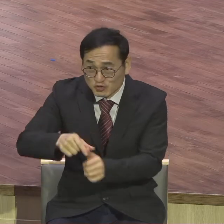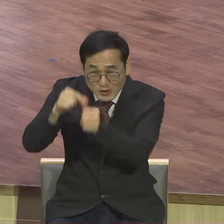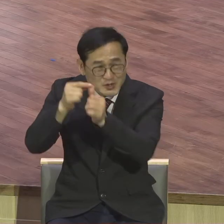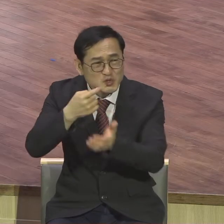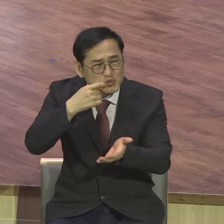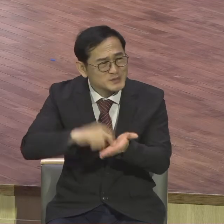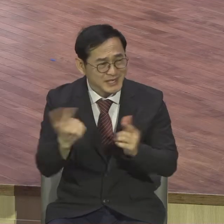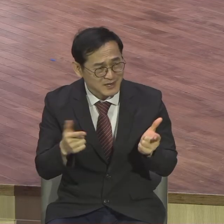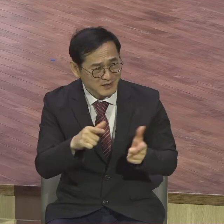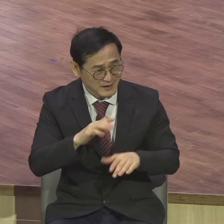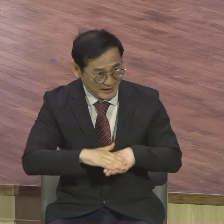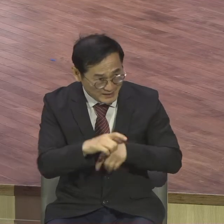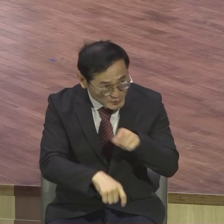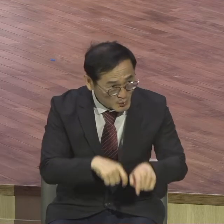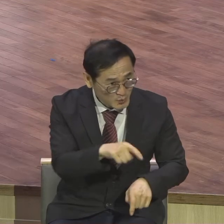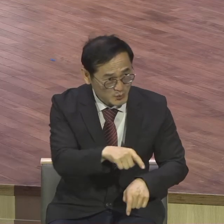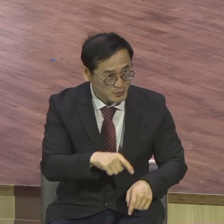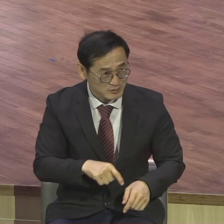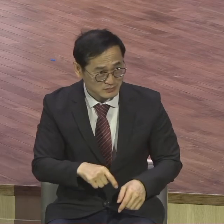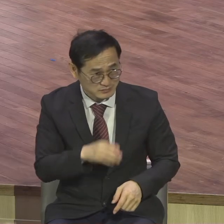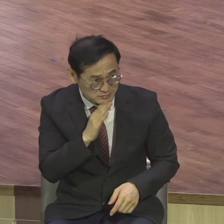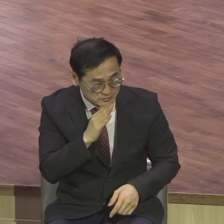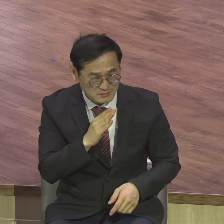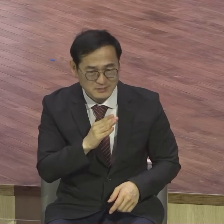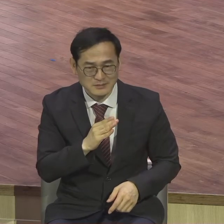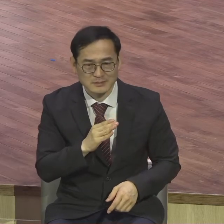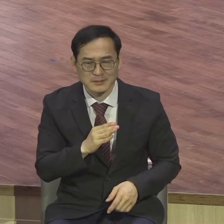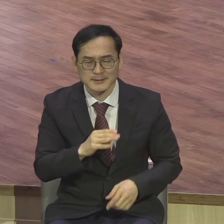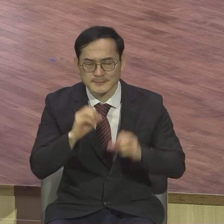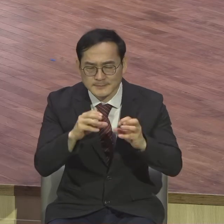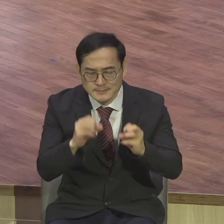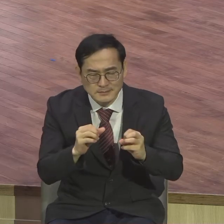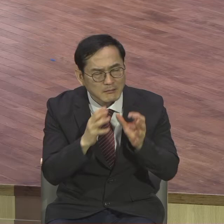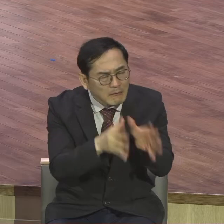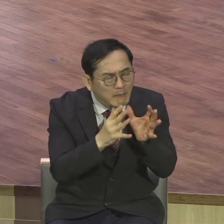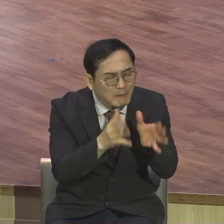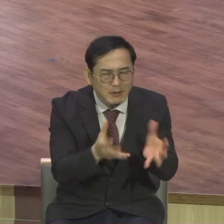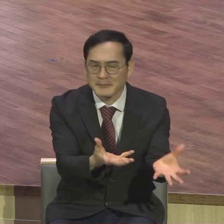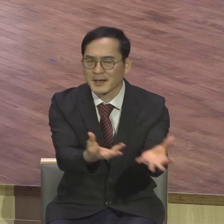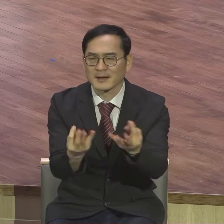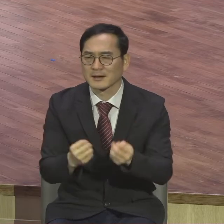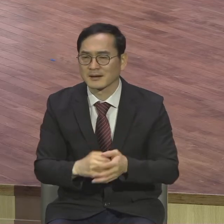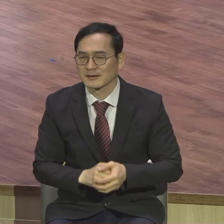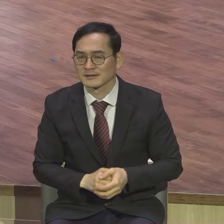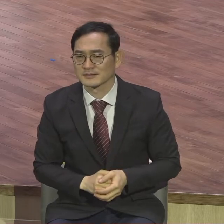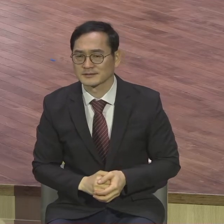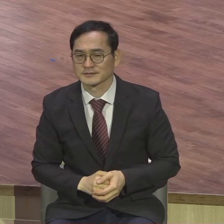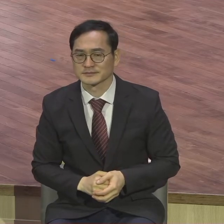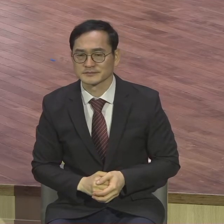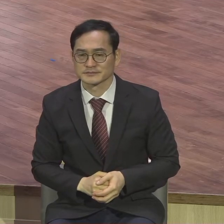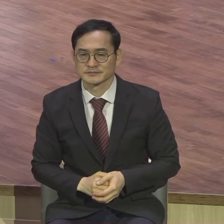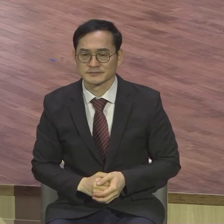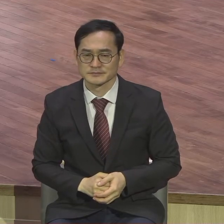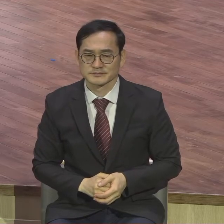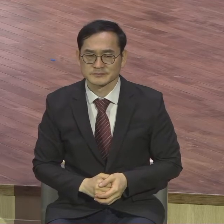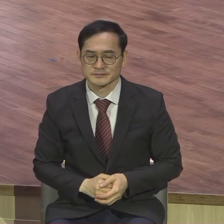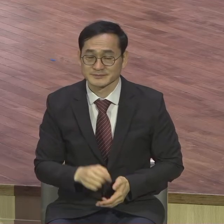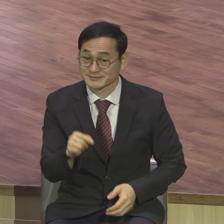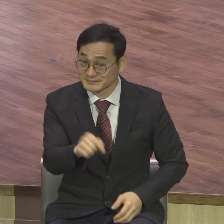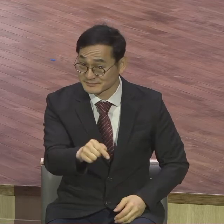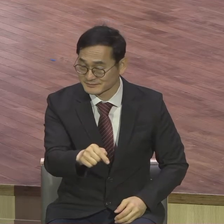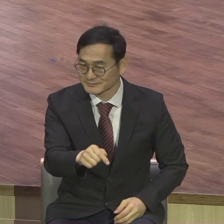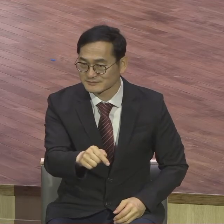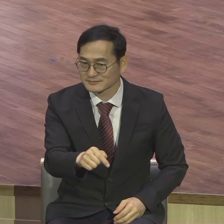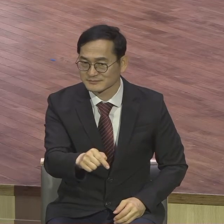이런 주장하는 파들이 있었단 말이에요. 자, 이 율법주의자들은요,